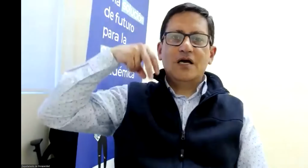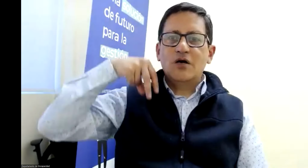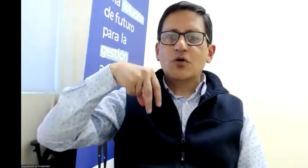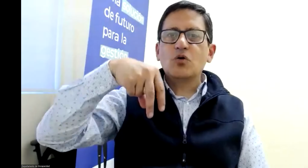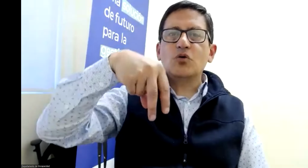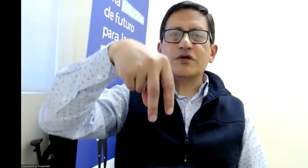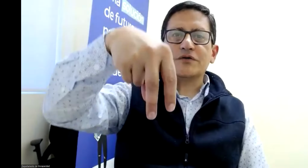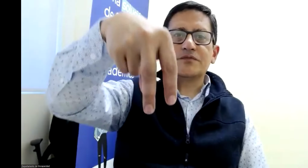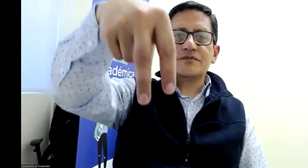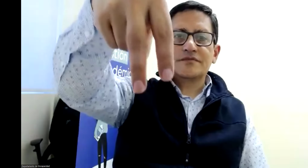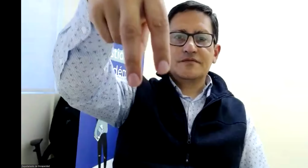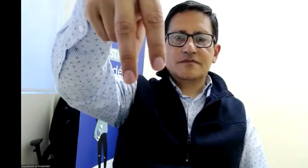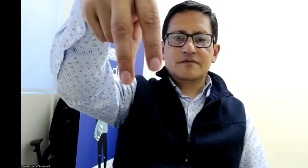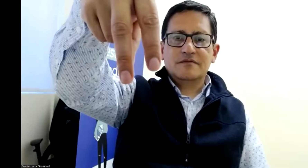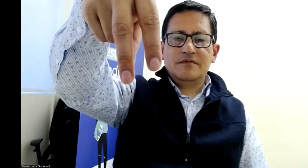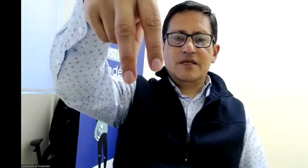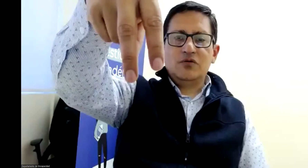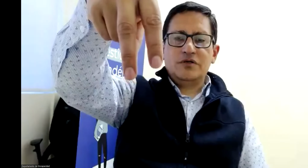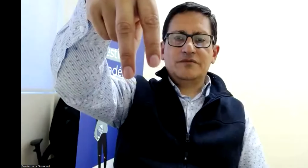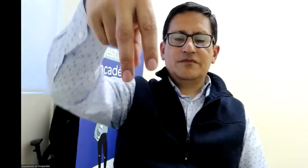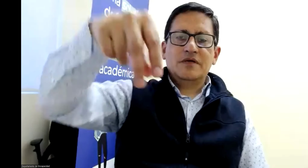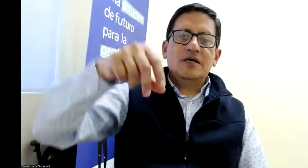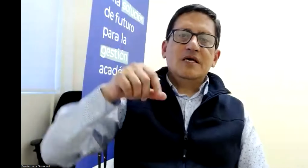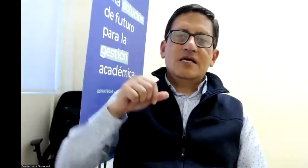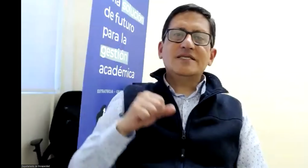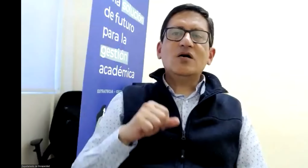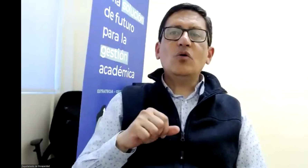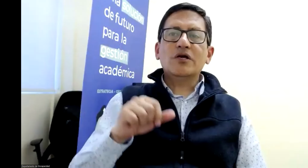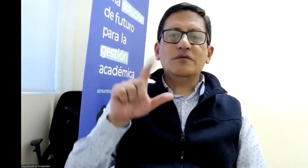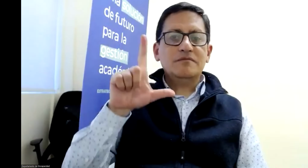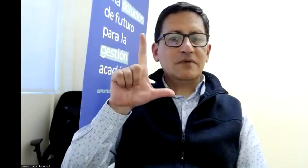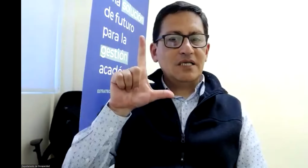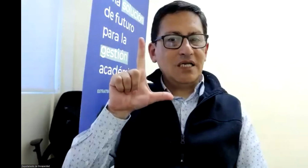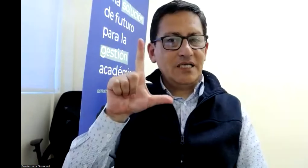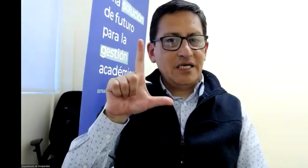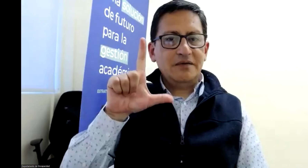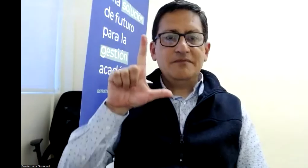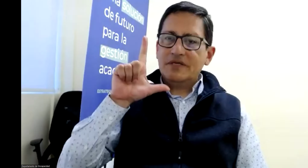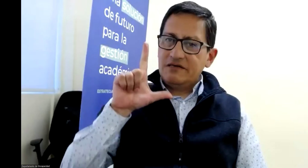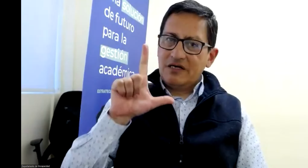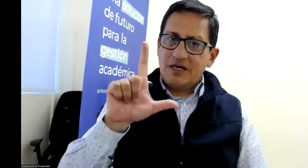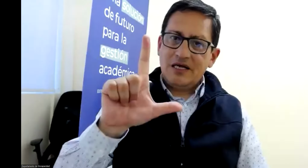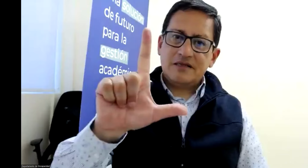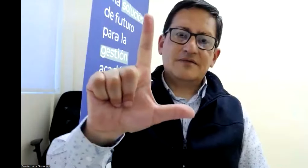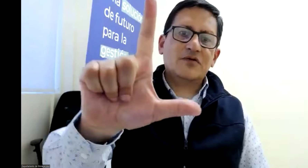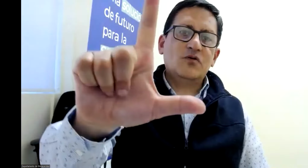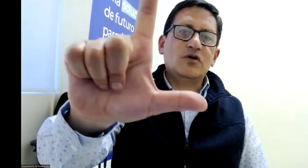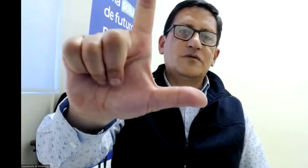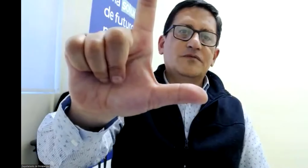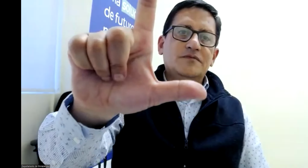junio junio y si es julio en la letra L y va para adelante julio